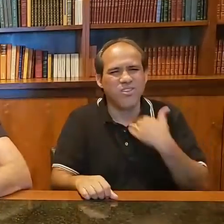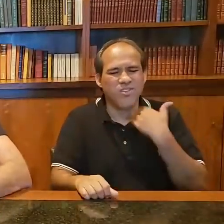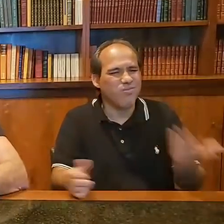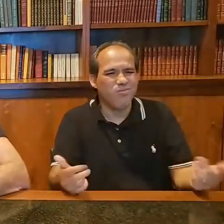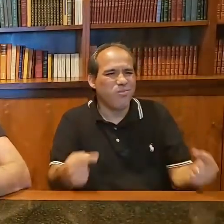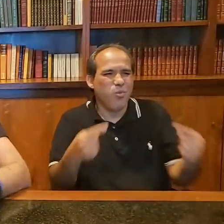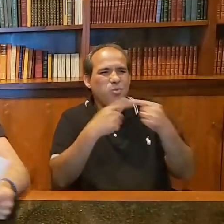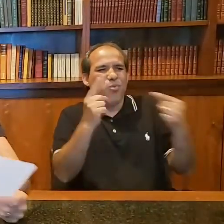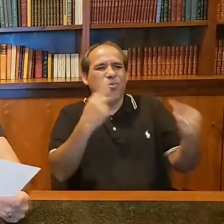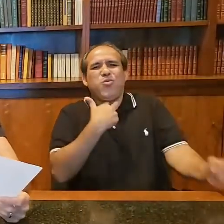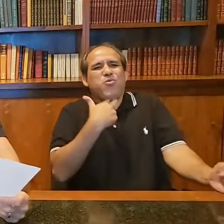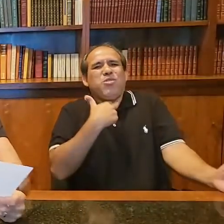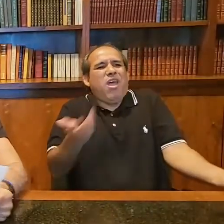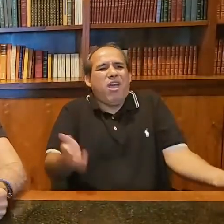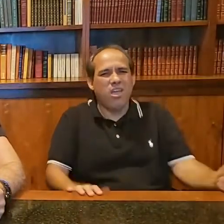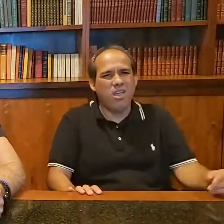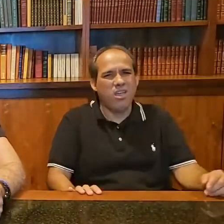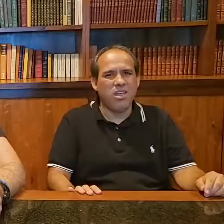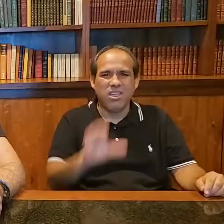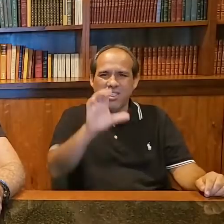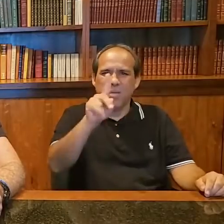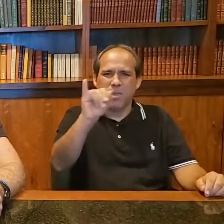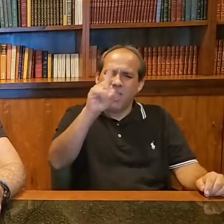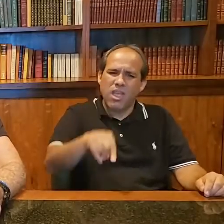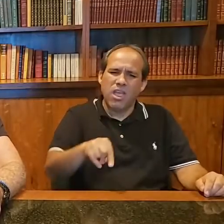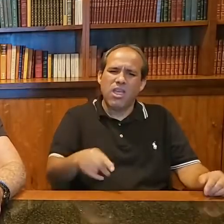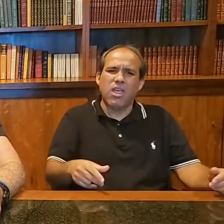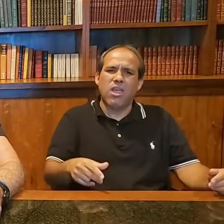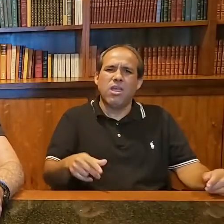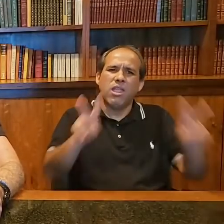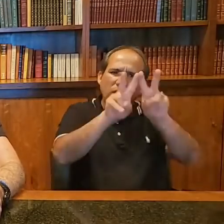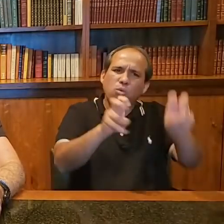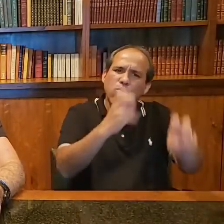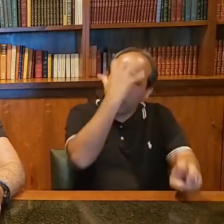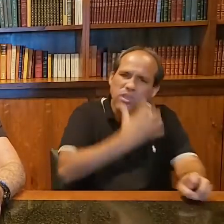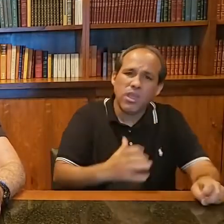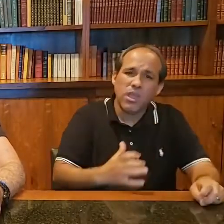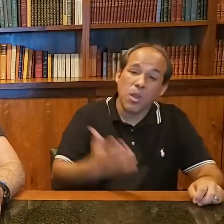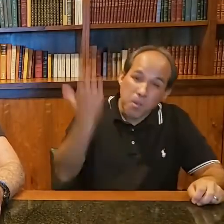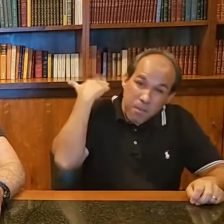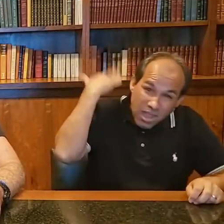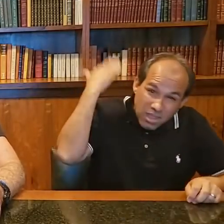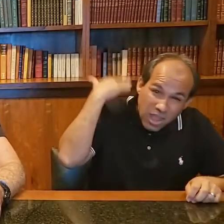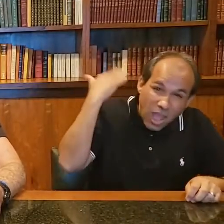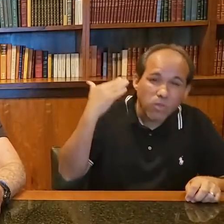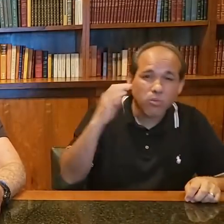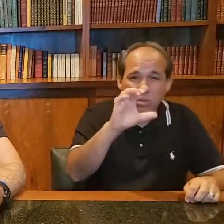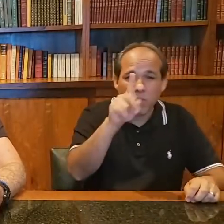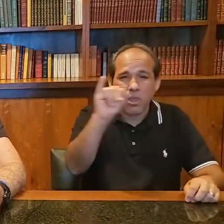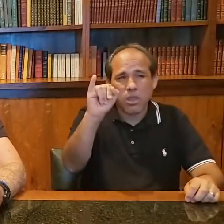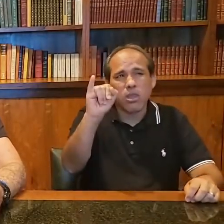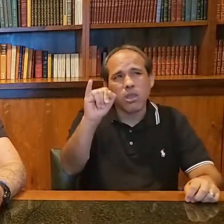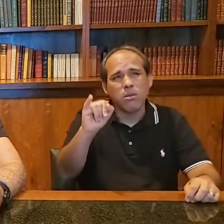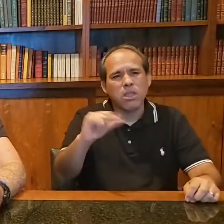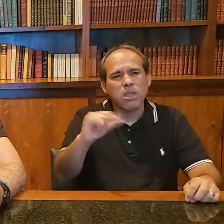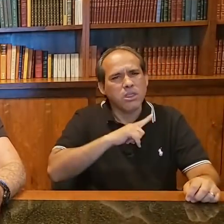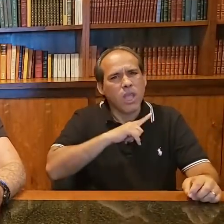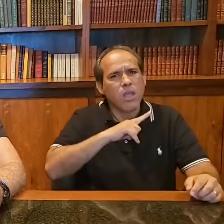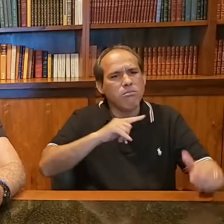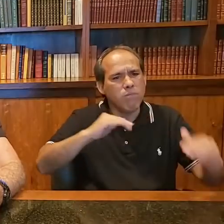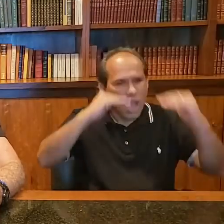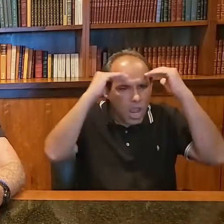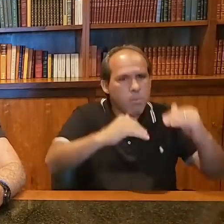cabimento isso aí. CPI é coisa séria, pessoal. No passado, CPIs eram levados com muito